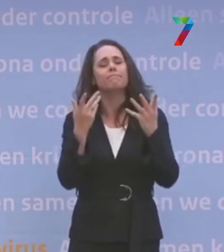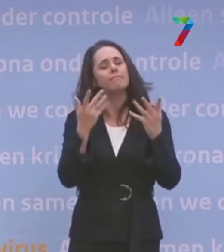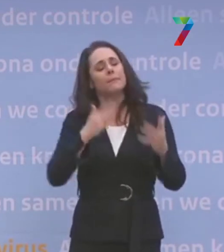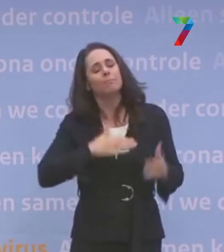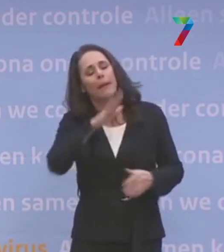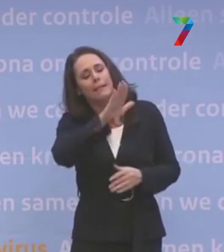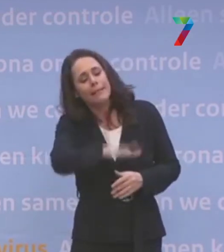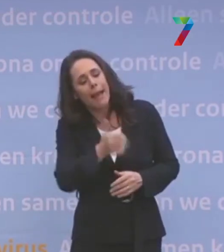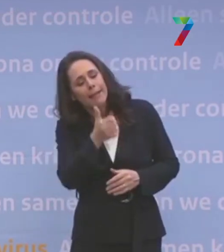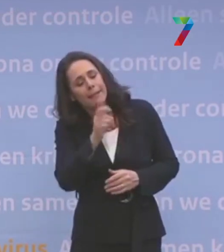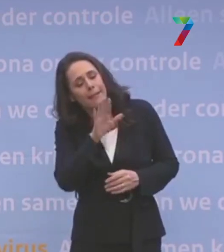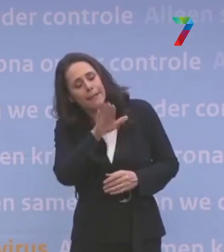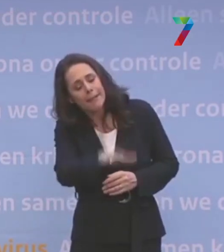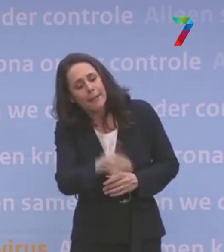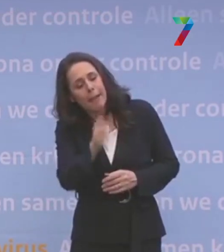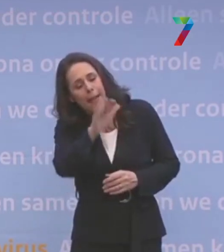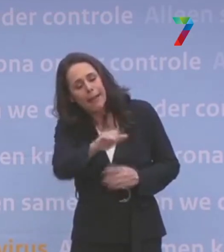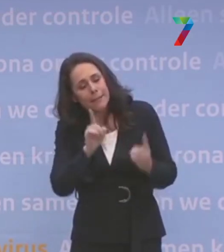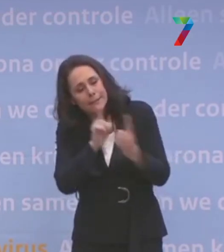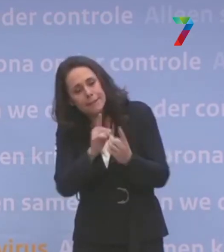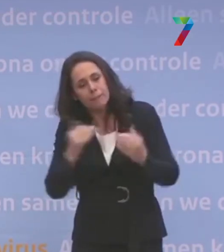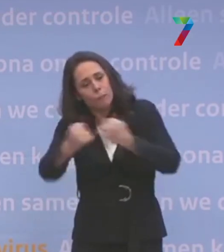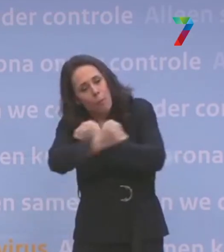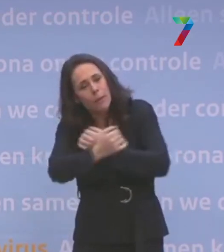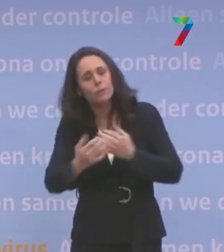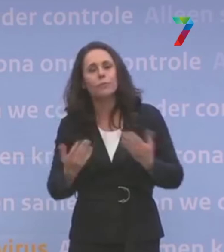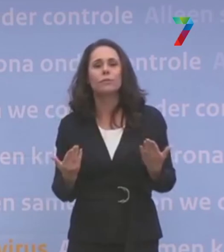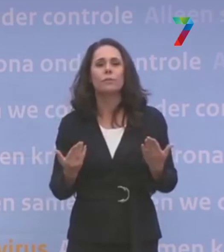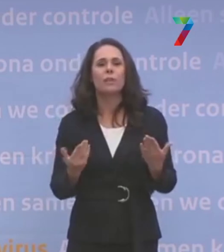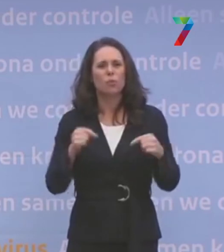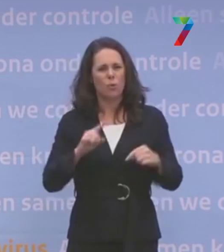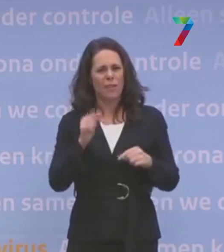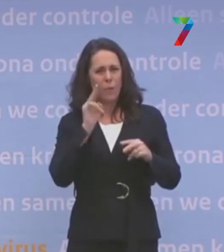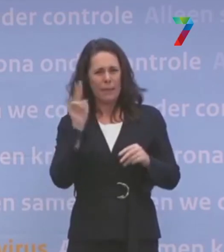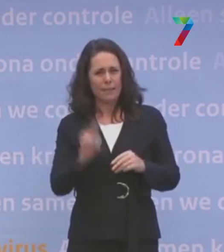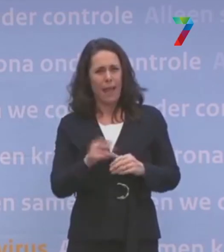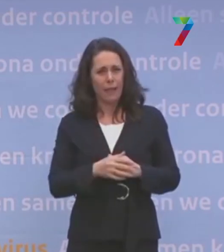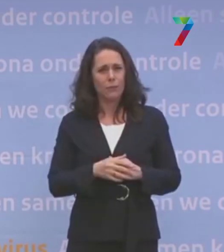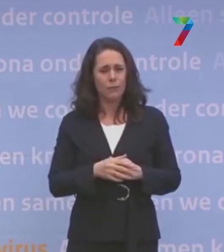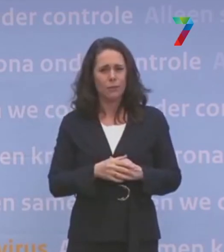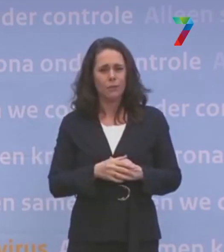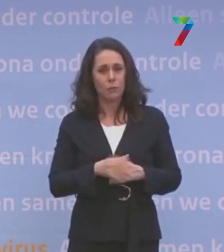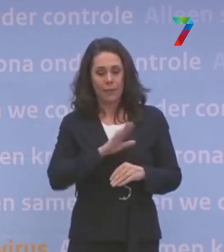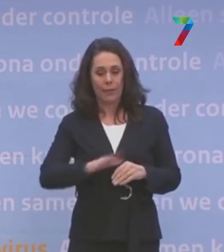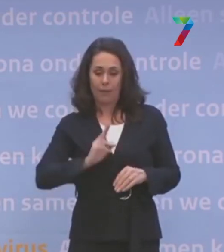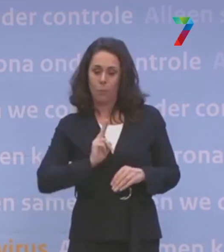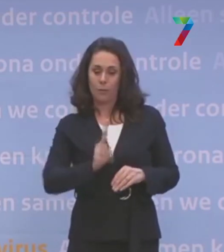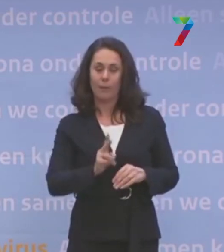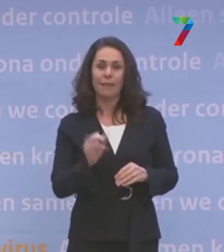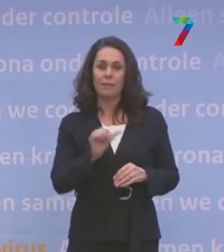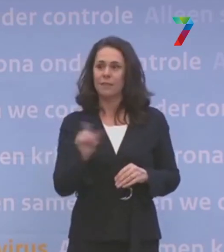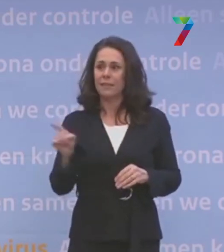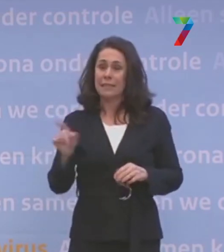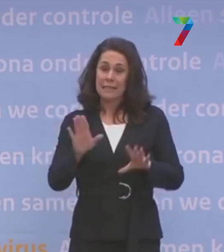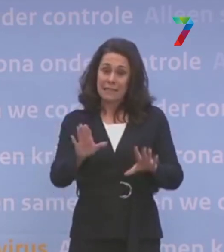mijn kleinkind nog wel zien en omhelzen? En bieden deze nieuwe inzichten met betrekking tot de besmetting van